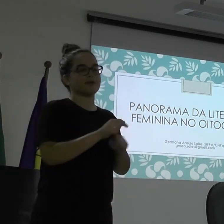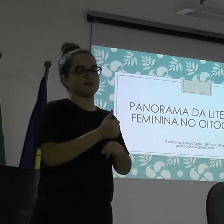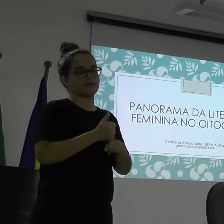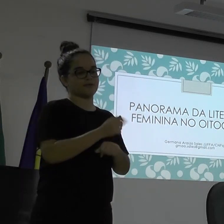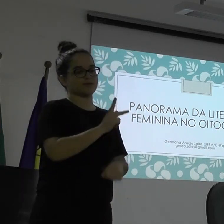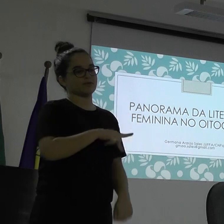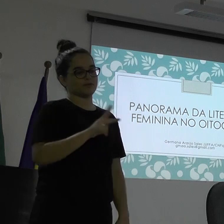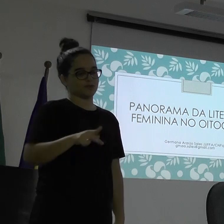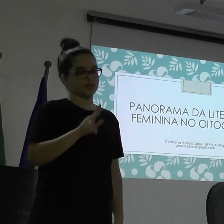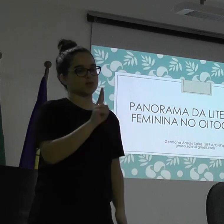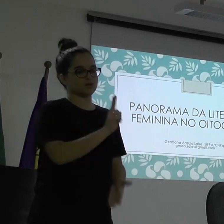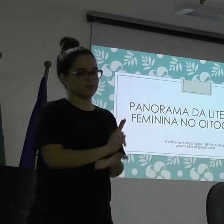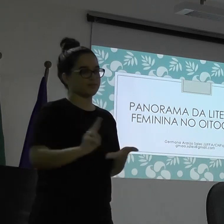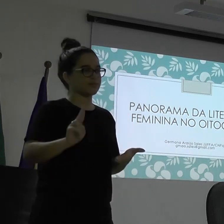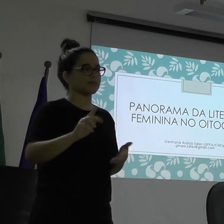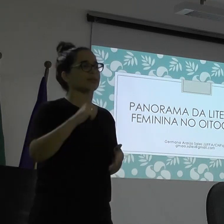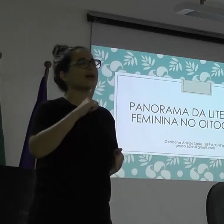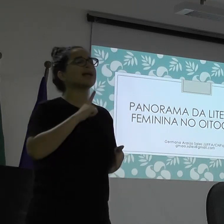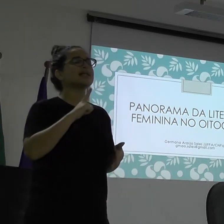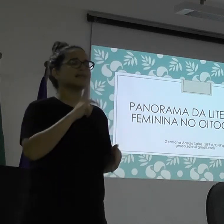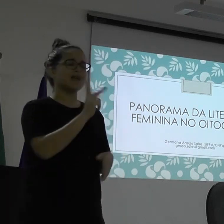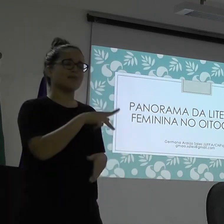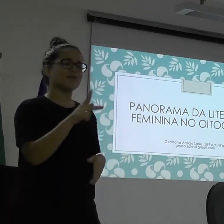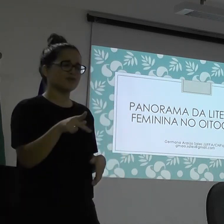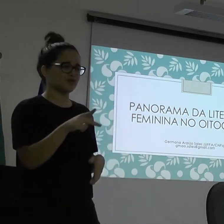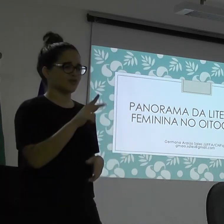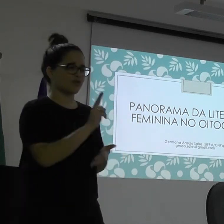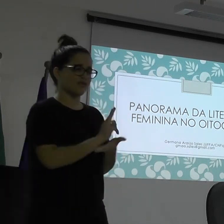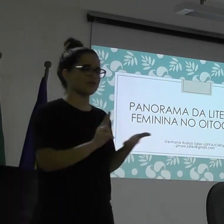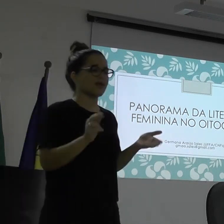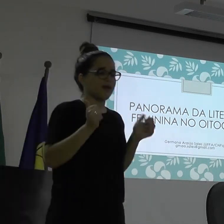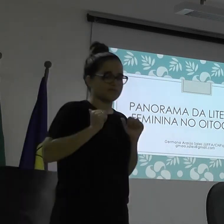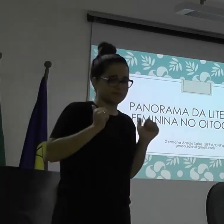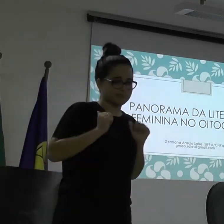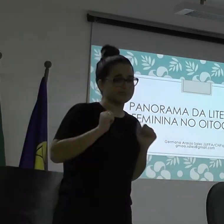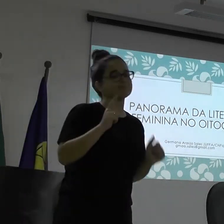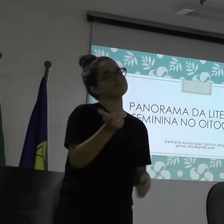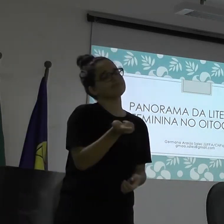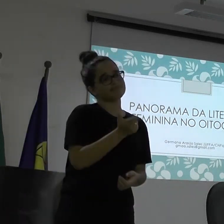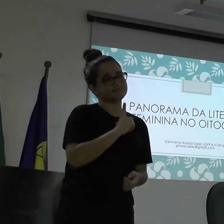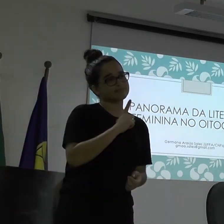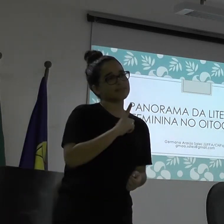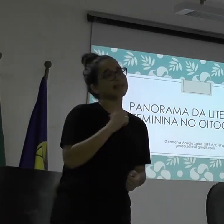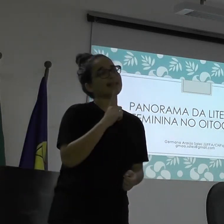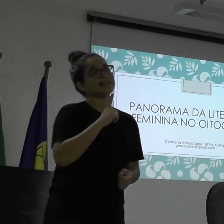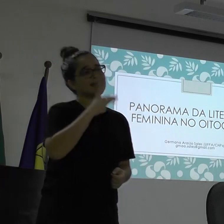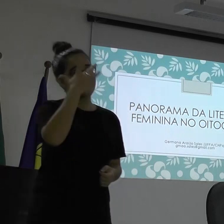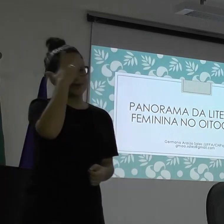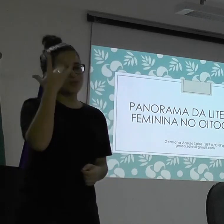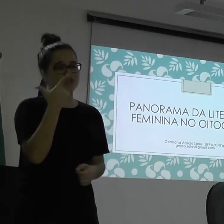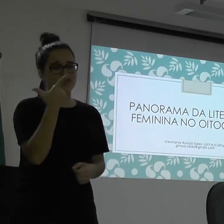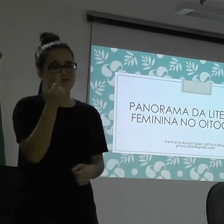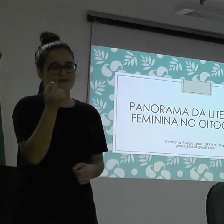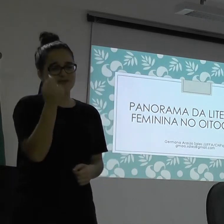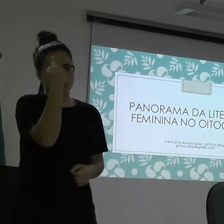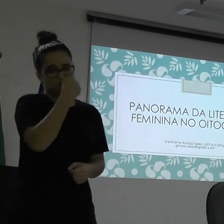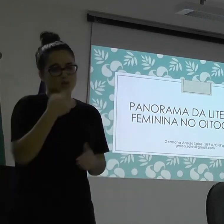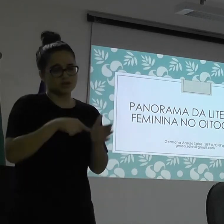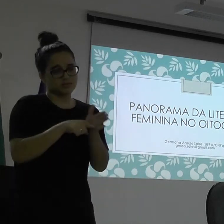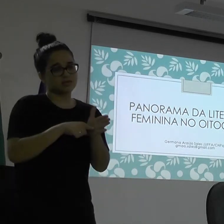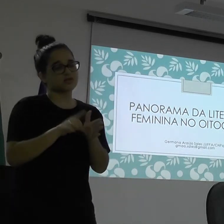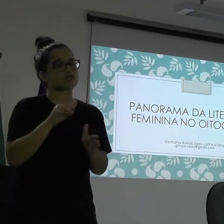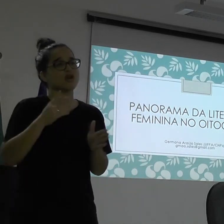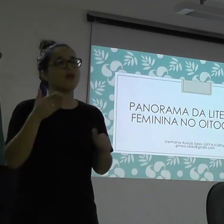Há professores universitários falaciosos? Há. Há aqueles que têm 20 horas de pesquisa e vão 2 vezes na